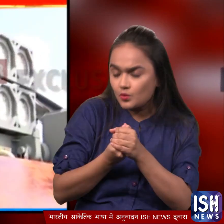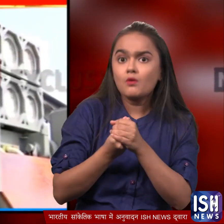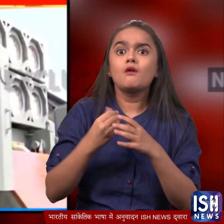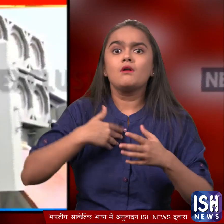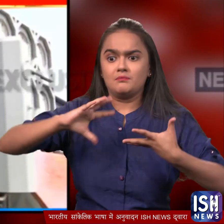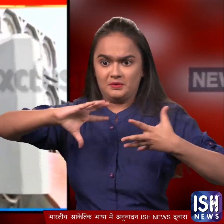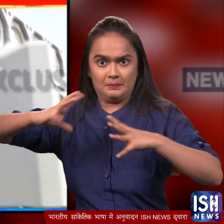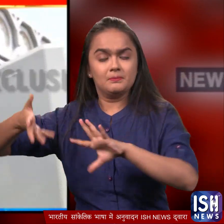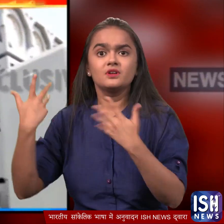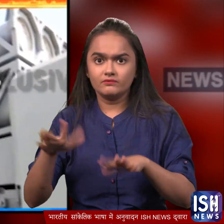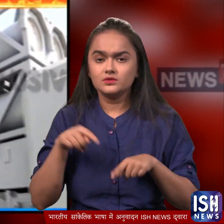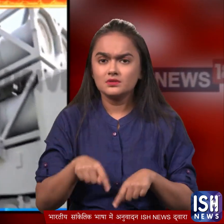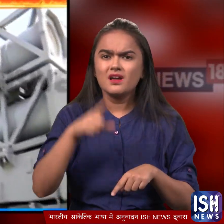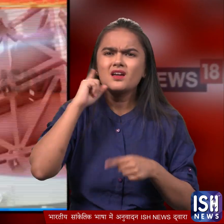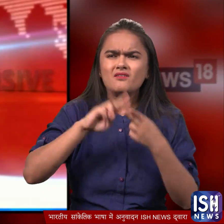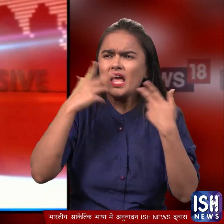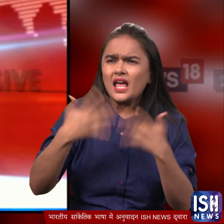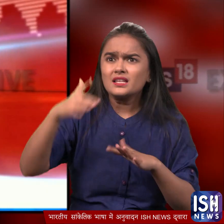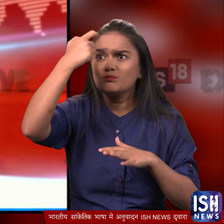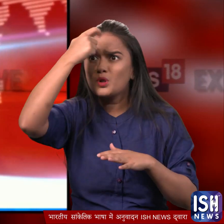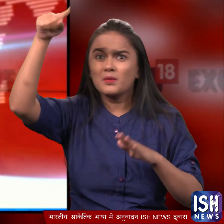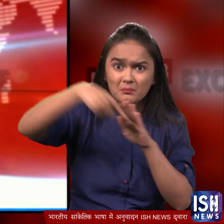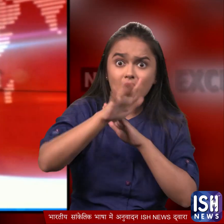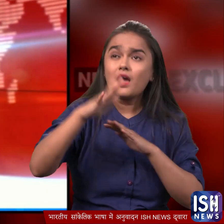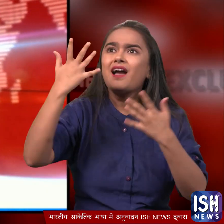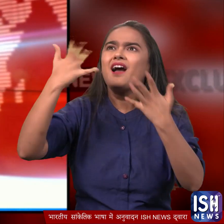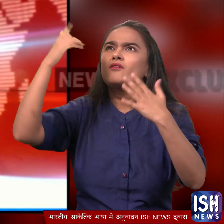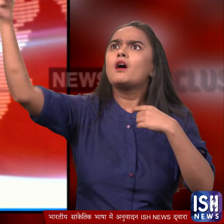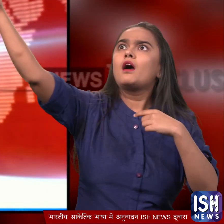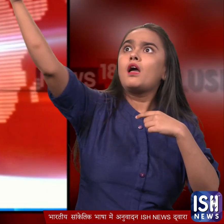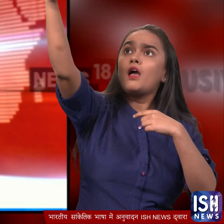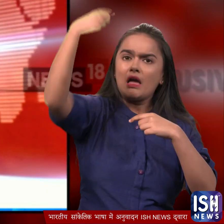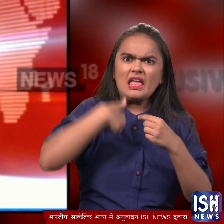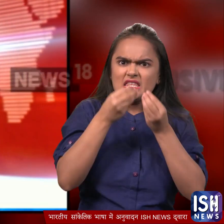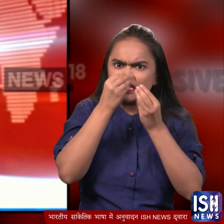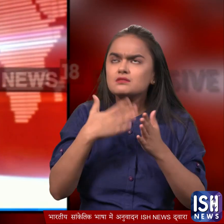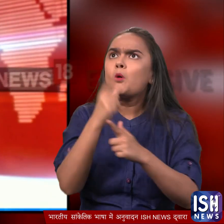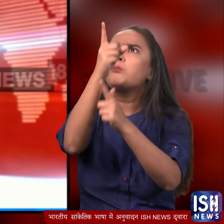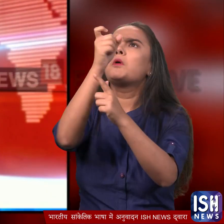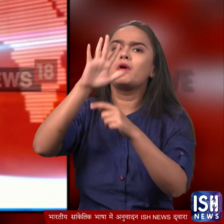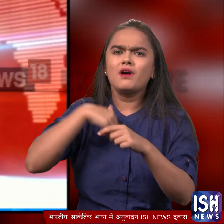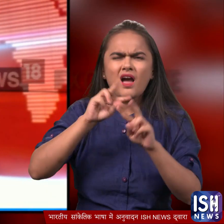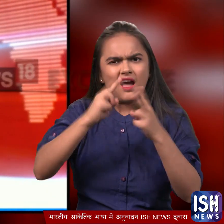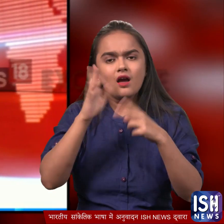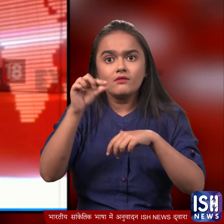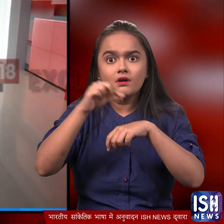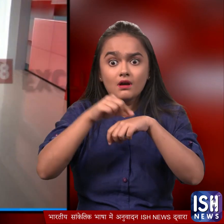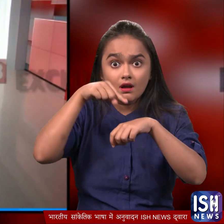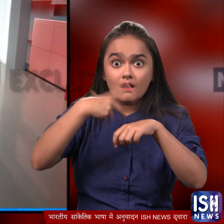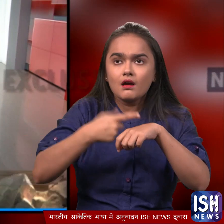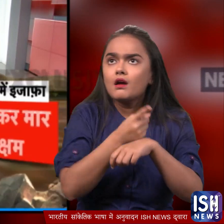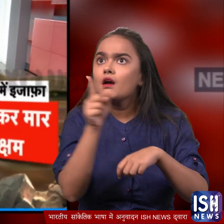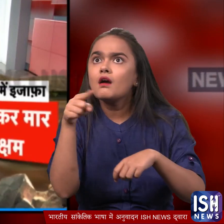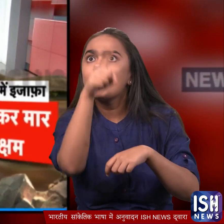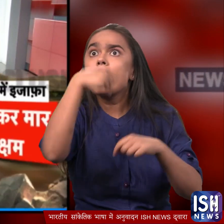इजरायल एरोस्पेस इंडस्ट्रीज ने मिलकर बनाया है, जो कि सीमा पार से आने वाले किसी भी खतरे को आसमान में तुरंत नष्ट कर सकता है, क्योंकि इसमें एक खास